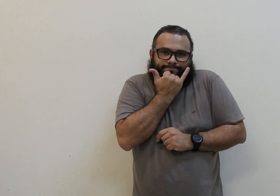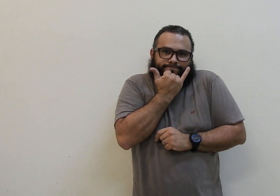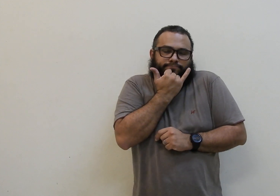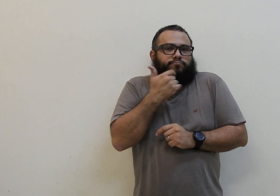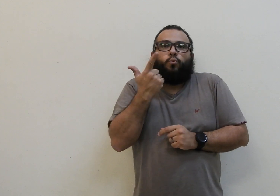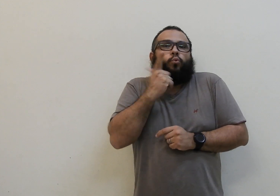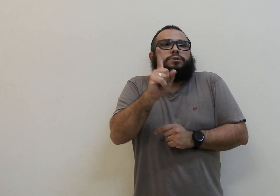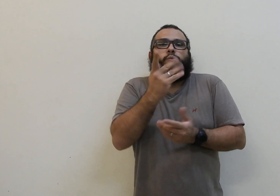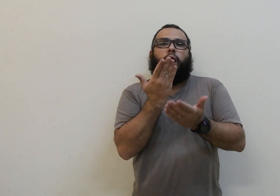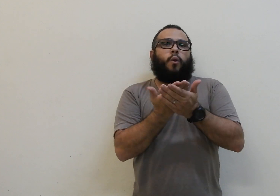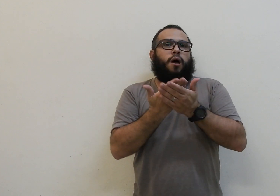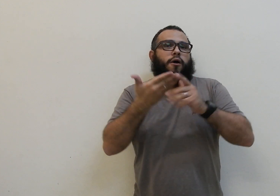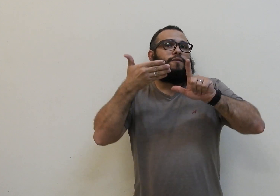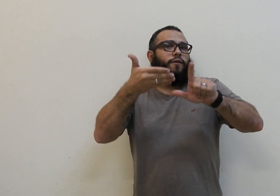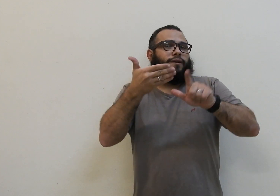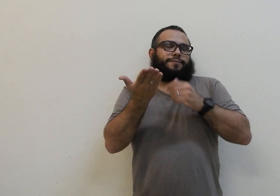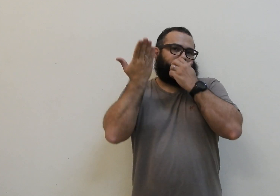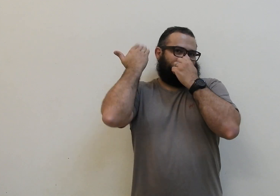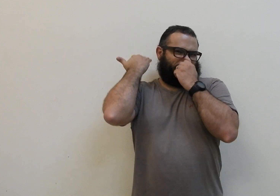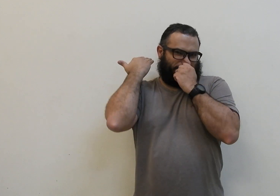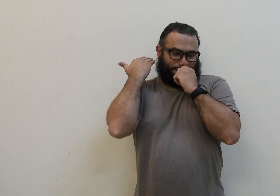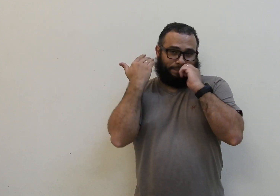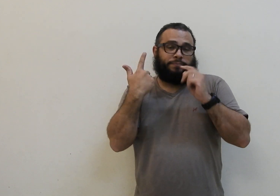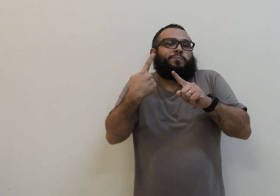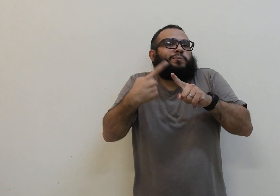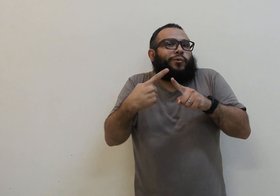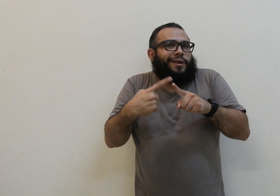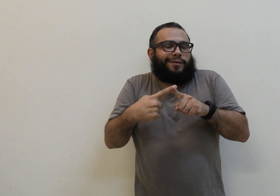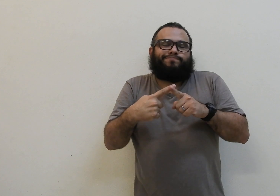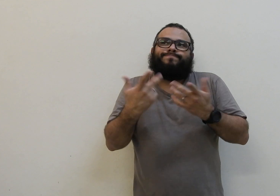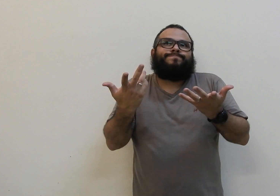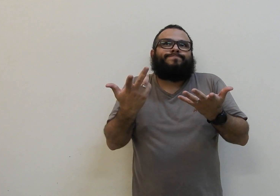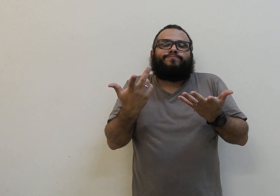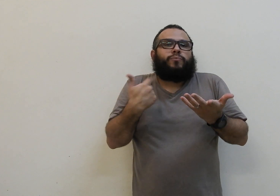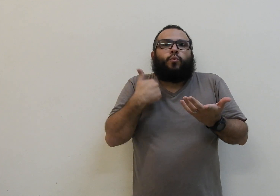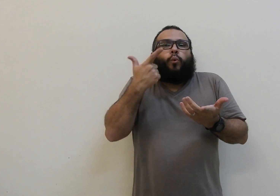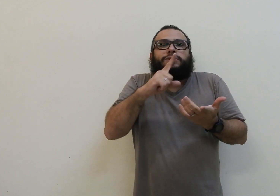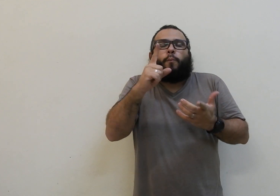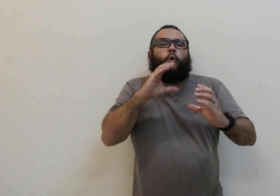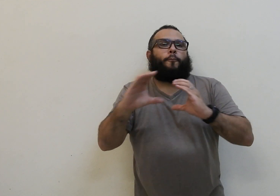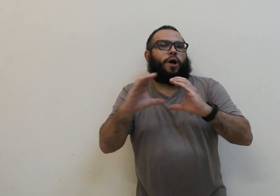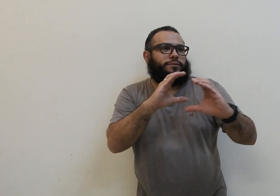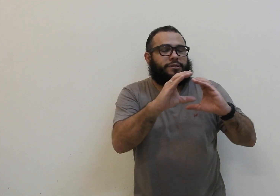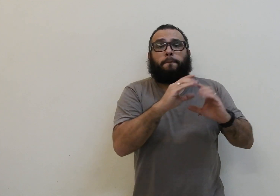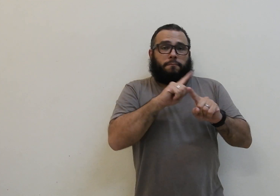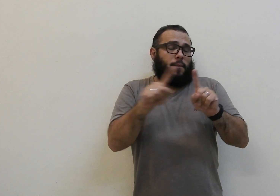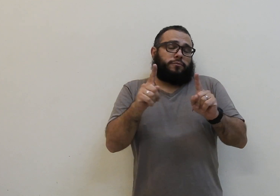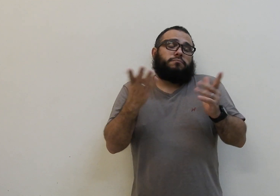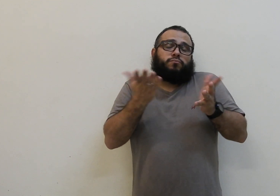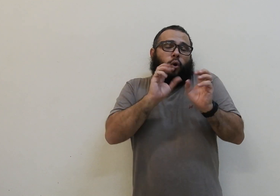Antes de mais nada, eu gostaria de pedir desculpas por não conseguir estar presente, né, na videoconferência.